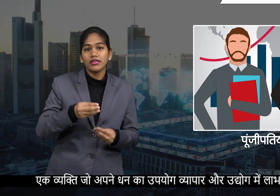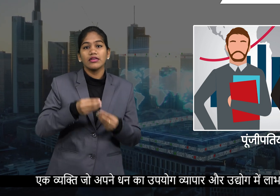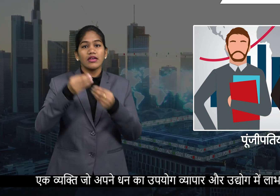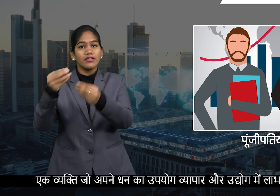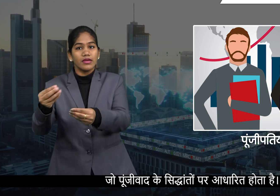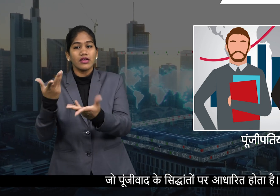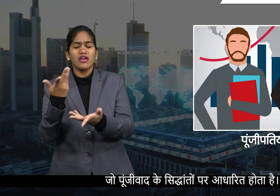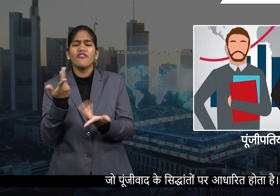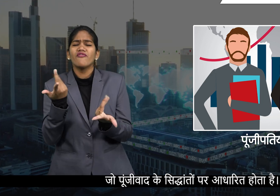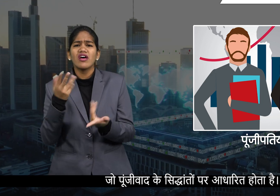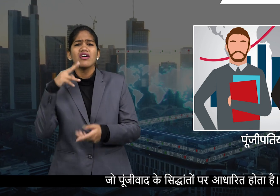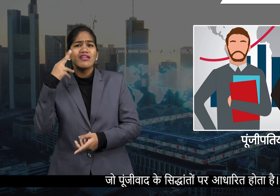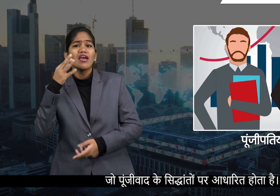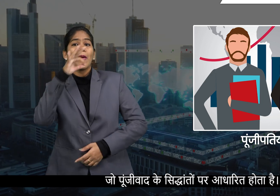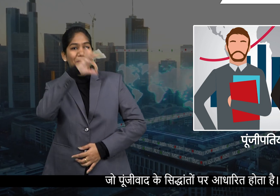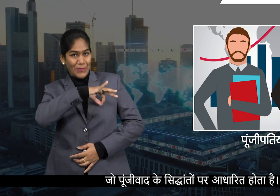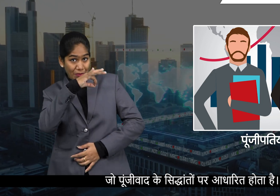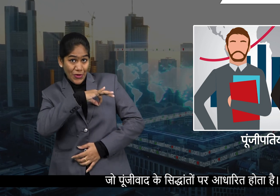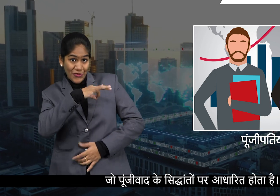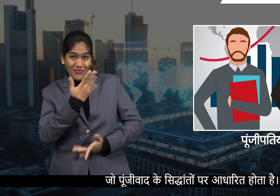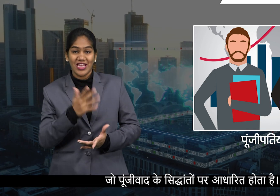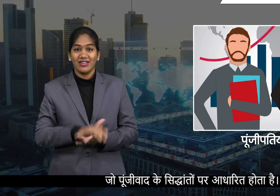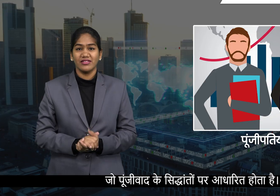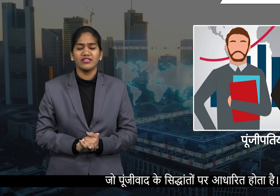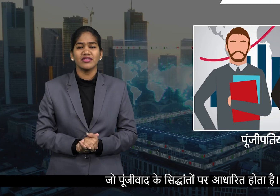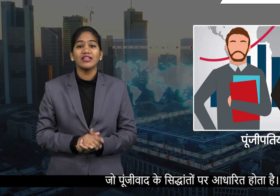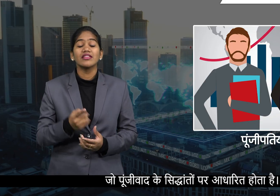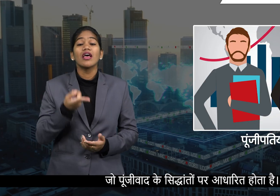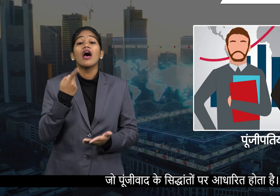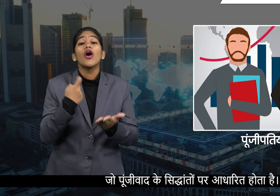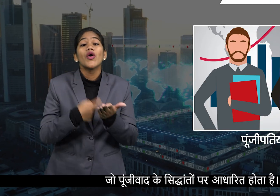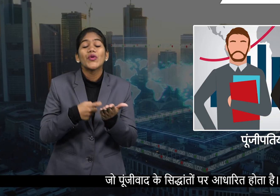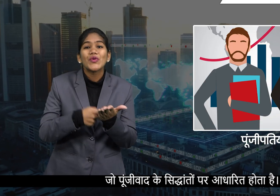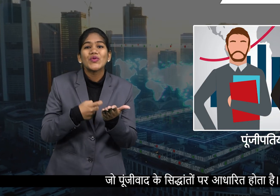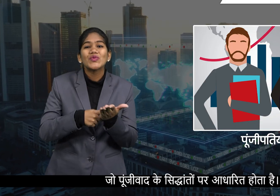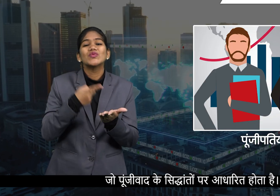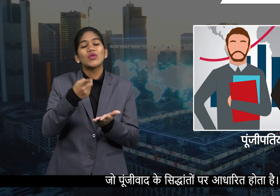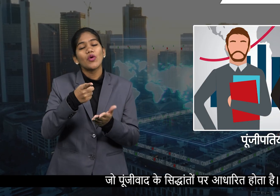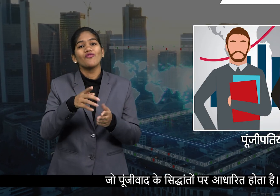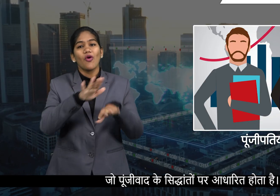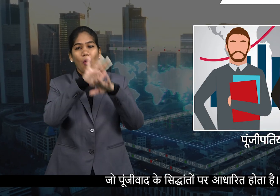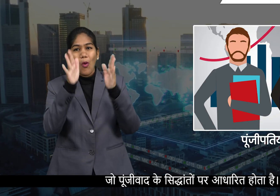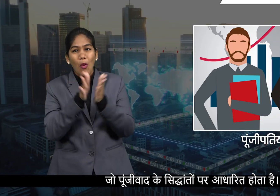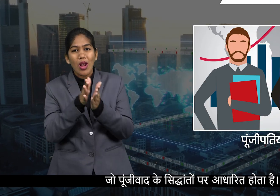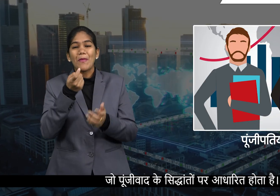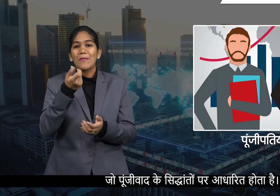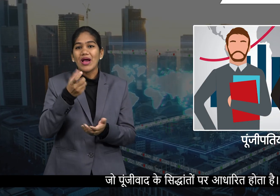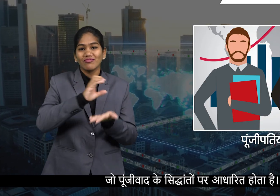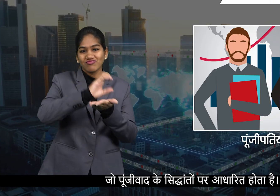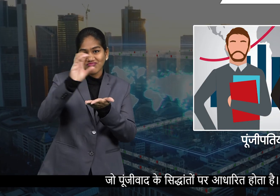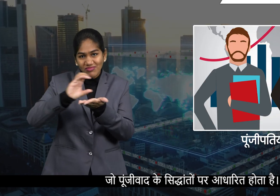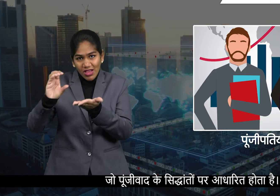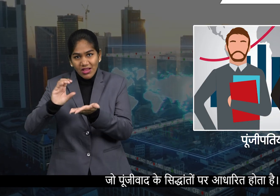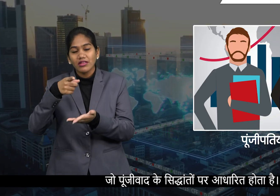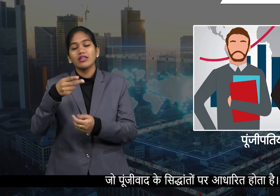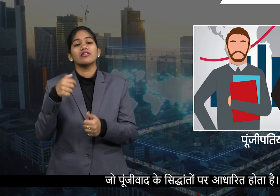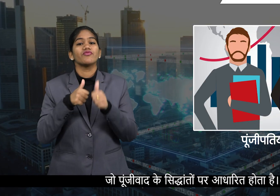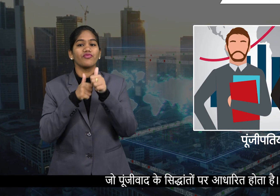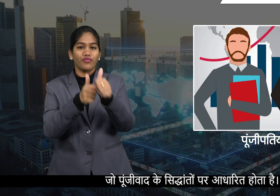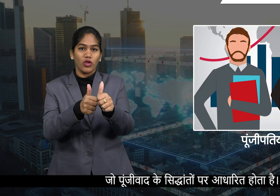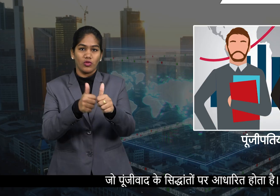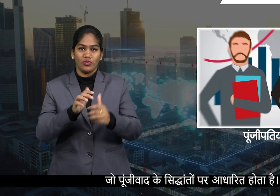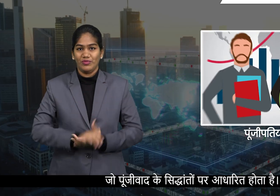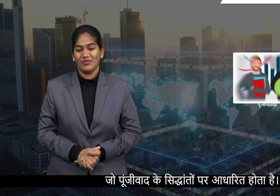करता है, जो पूंजीवाद के सिद्धांतों पर आधारित होता है।